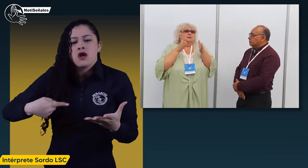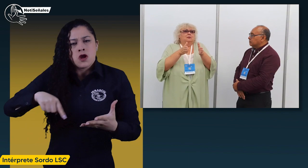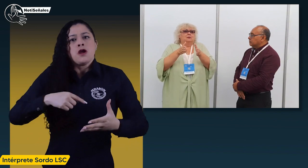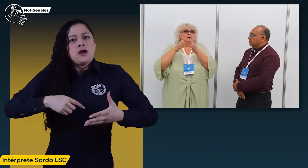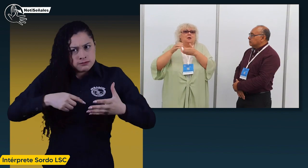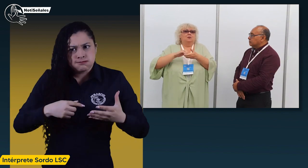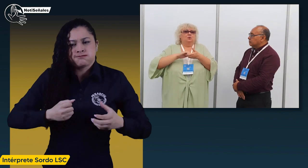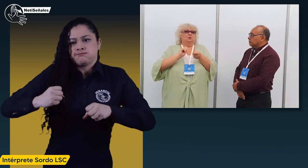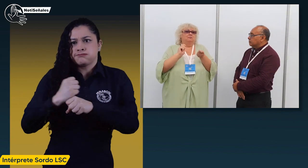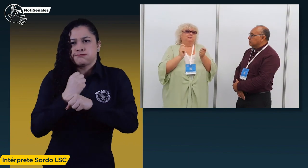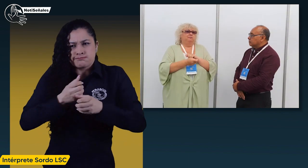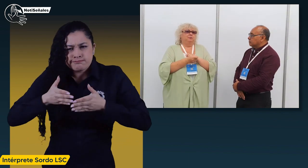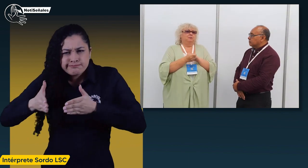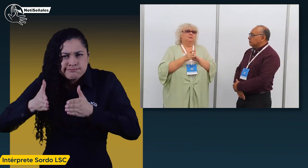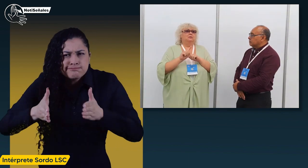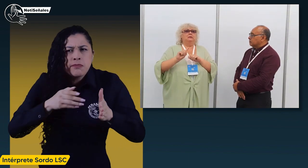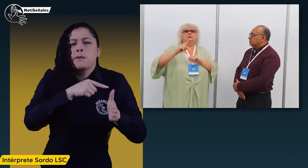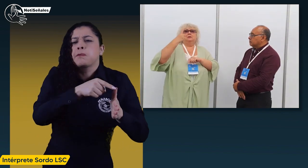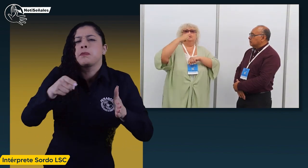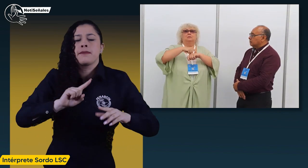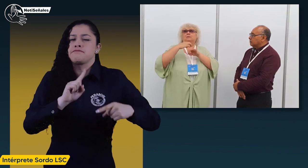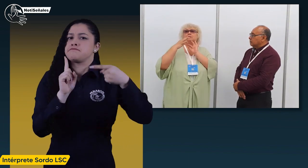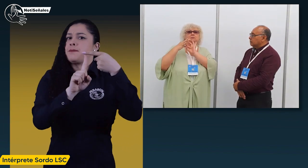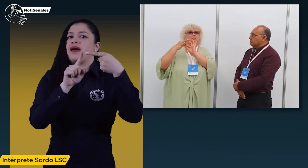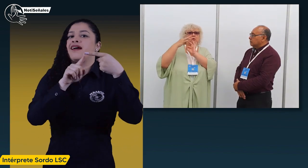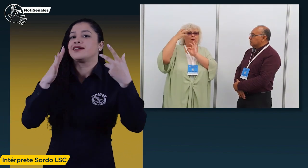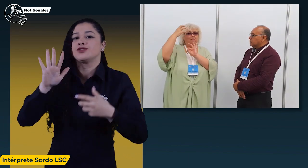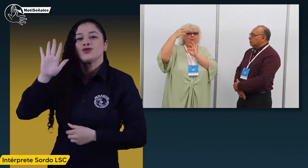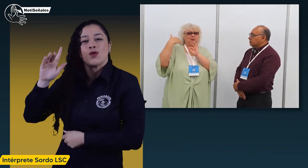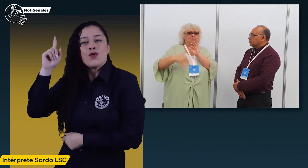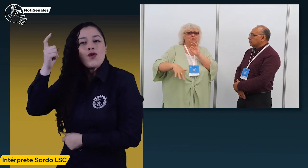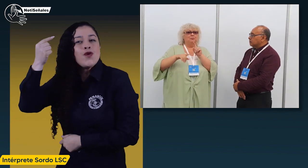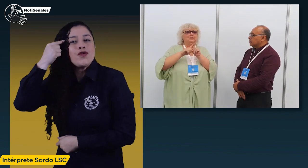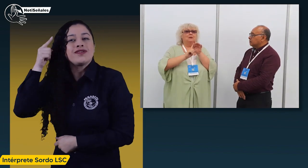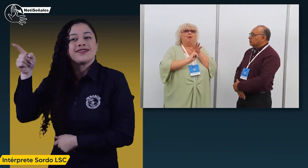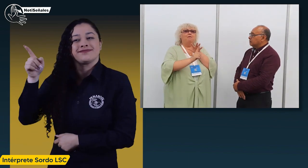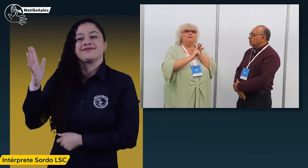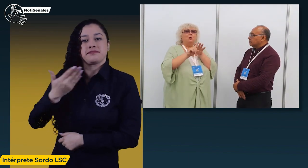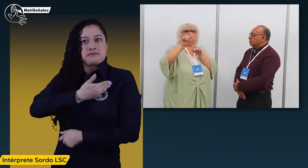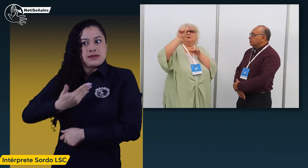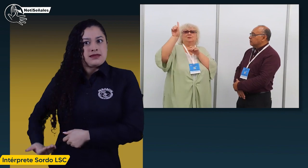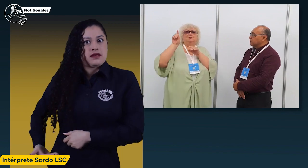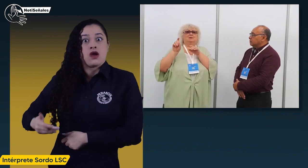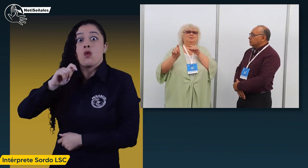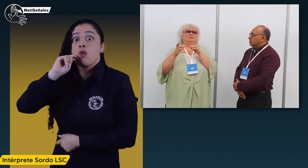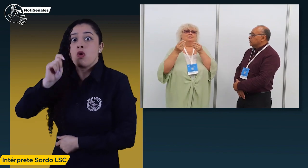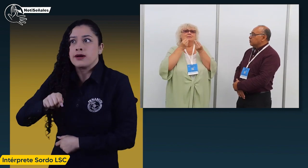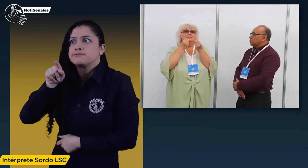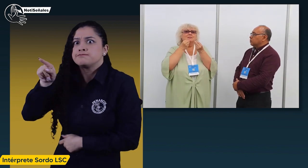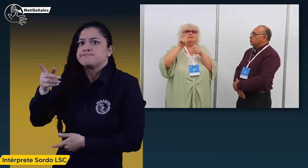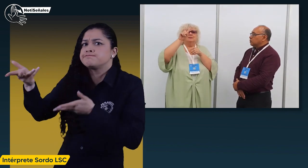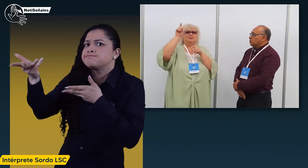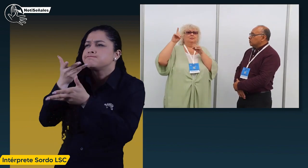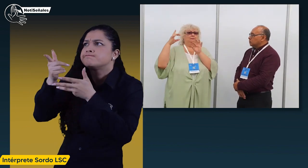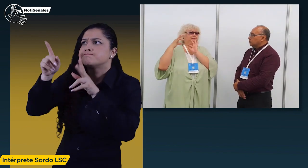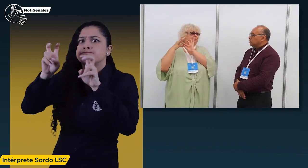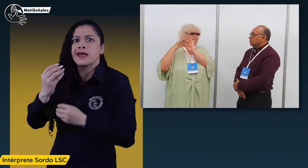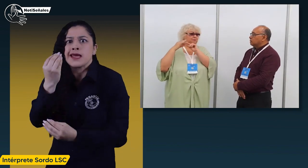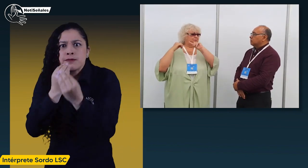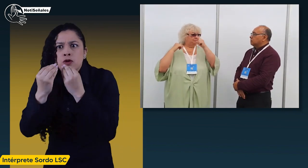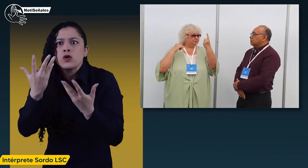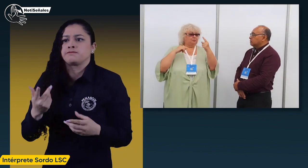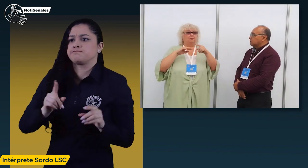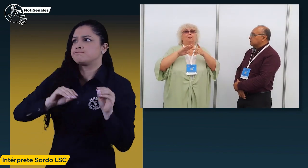en cómo trabajar no estaría bien trabajar sola Así que me articule con personas de 22 regiones de Ucrania que estaban en la misma situación